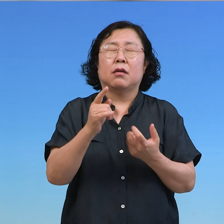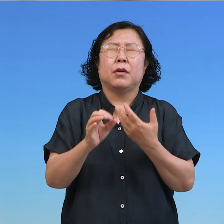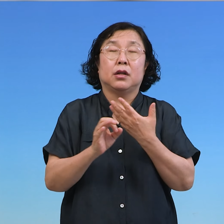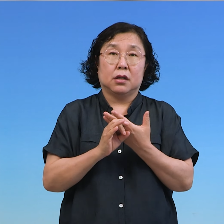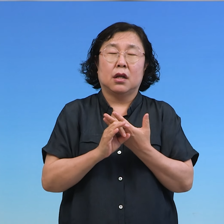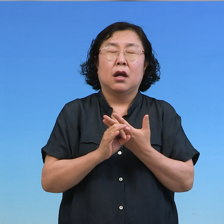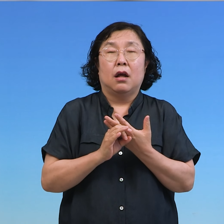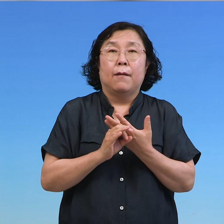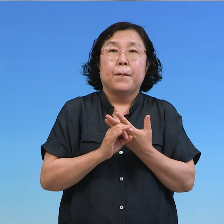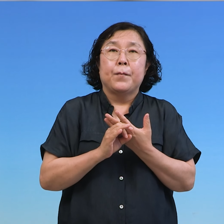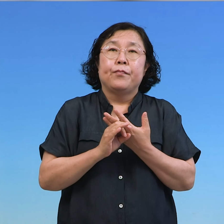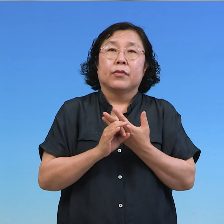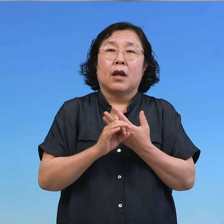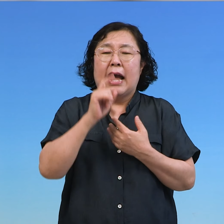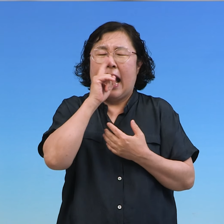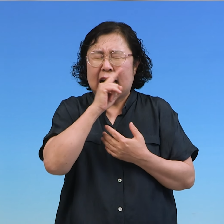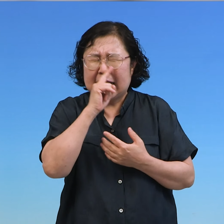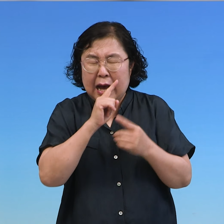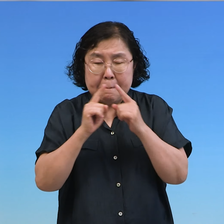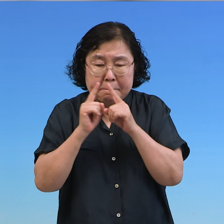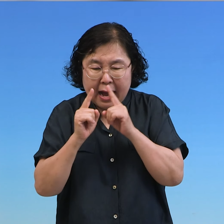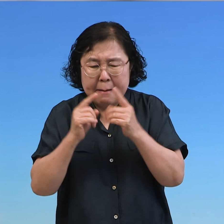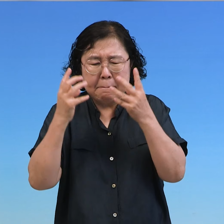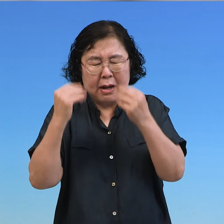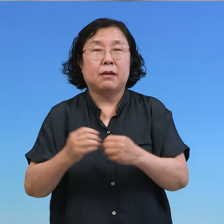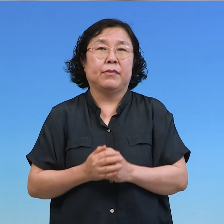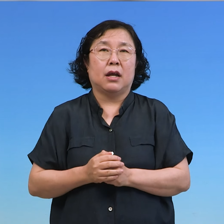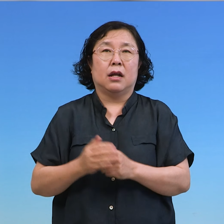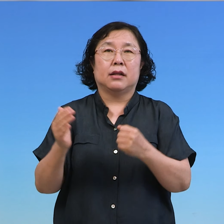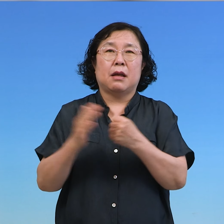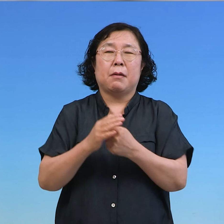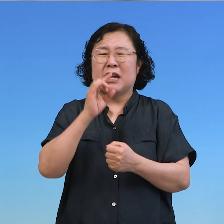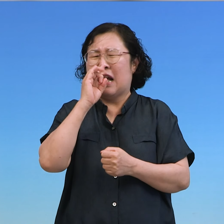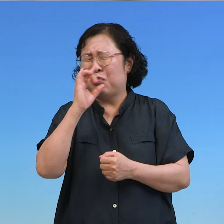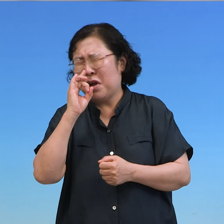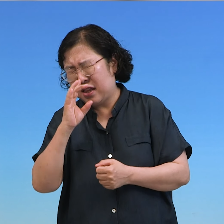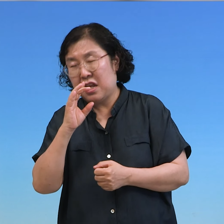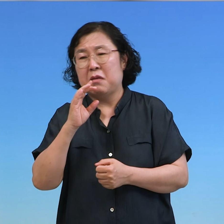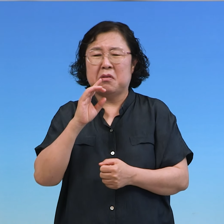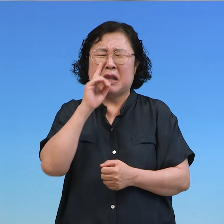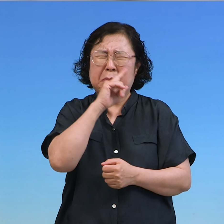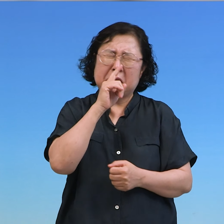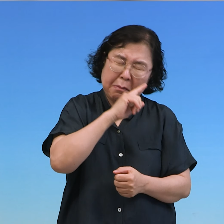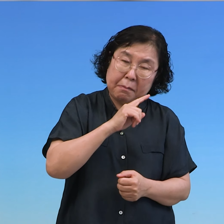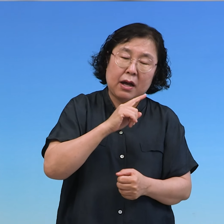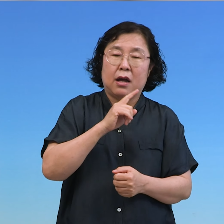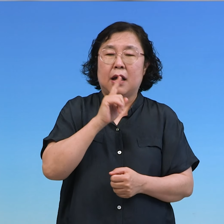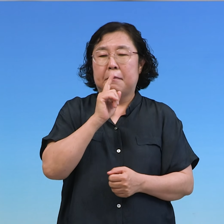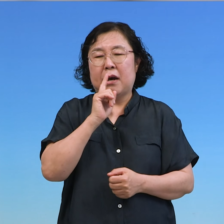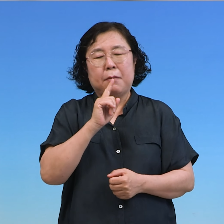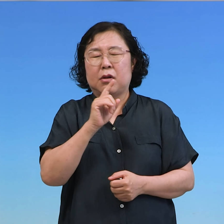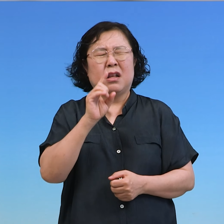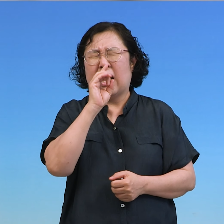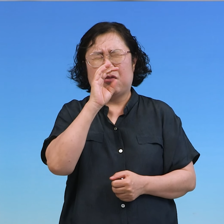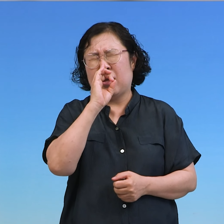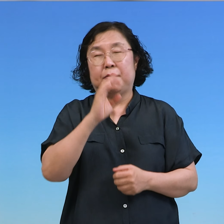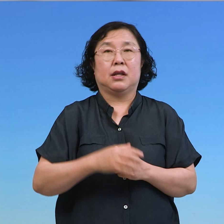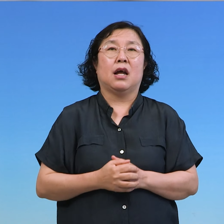나온다는 거거든요 그렇기 때문에 자꾸 부정적으로 말하기 좋아하고 남들에 대해서도 대화법을 들어보면